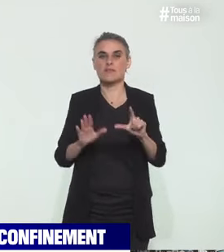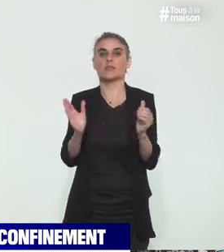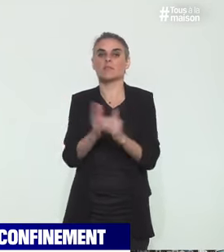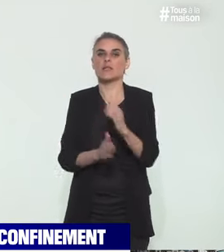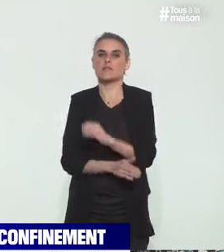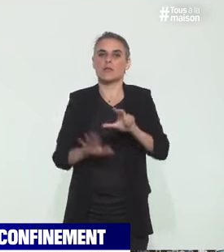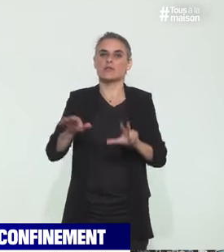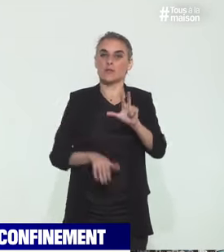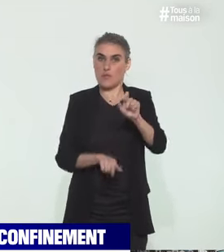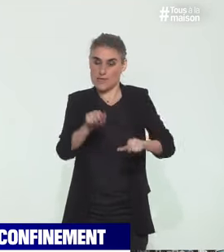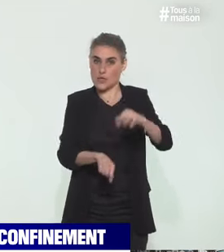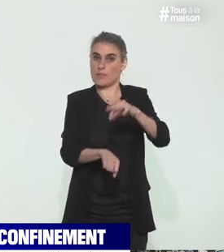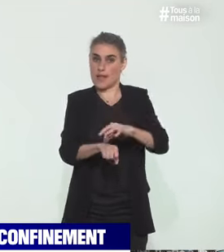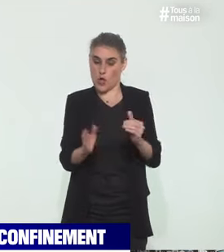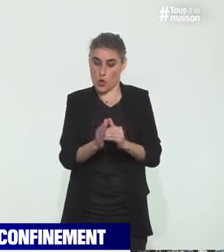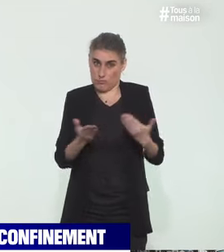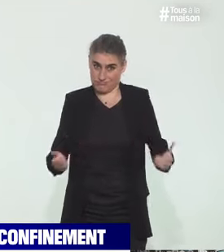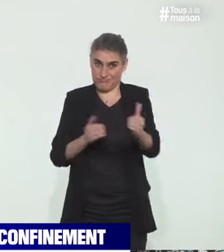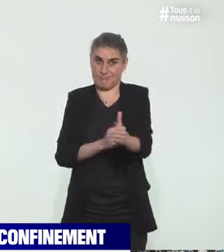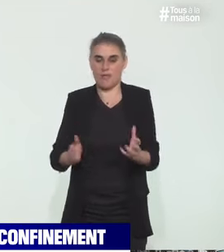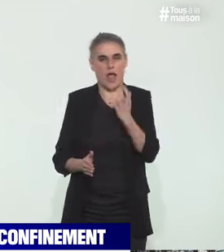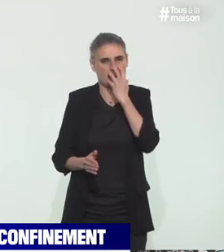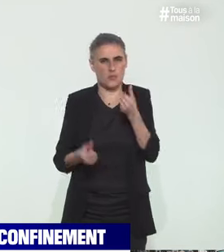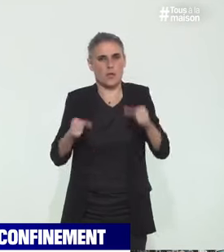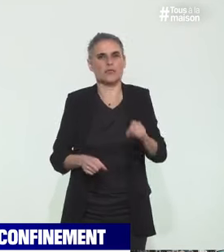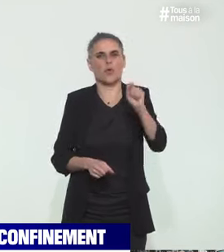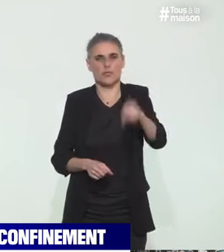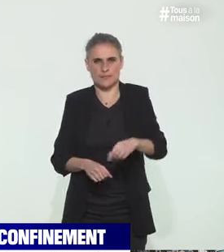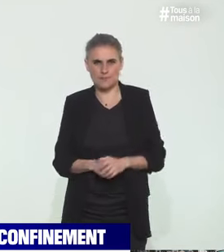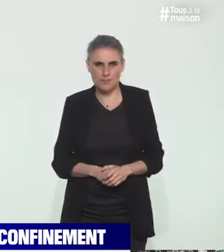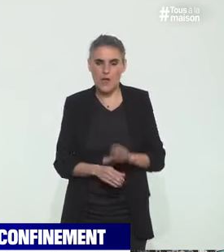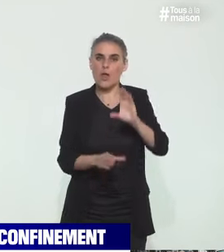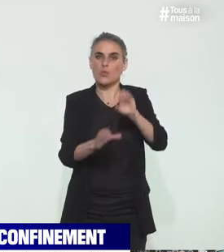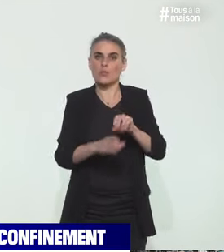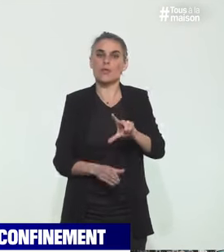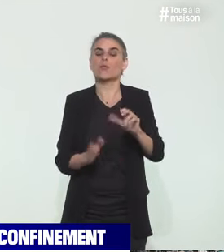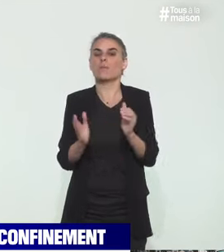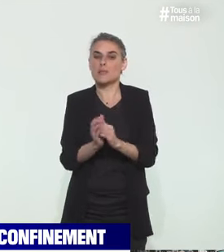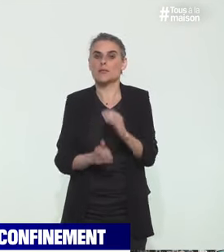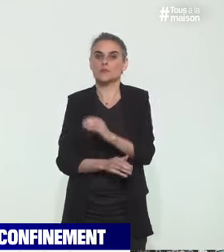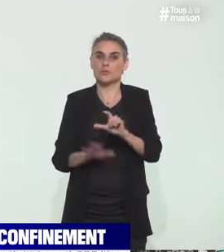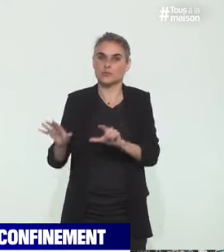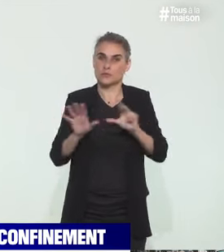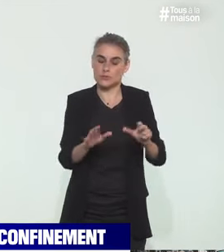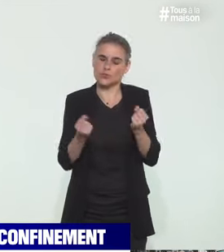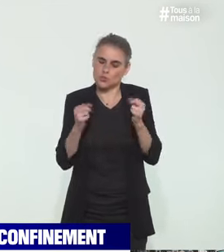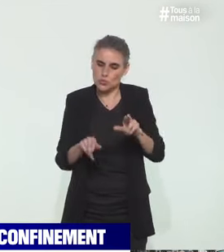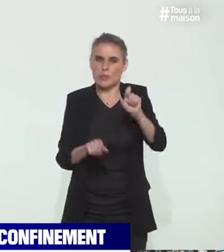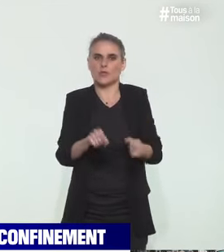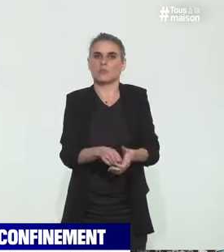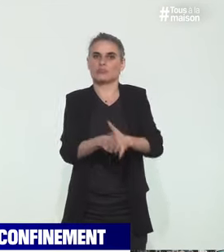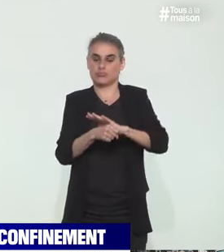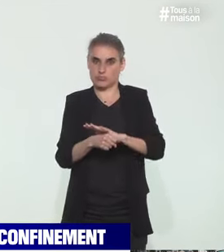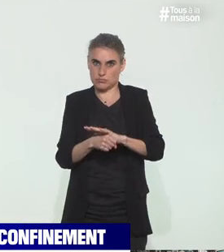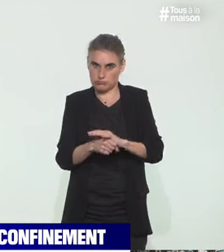patients sont toujours hospitalisés en réanimation, dont 3 878 atteints de Covid-19, ce chiffre est en